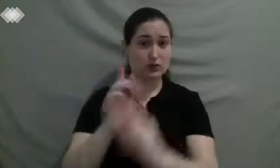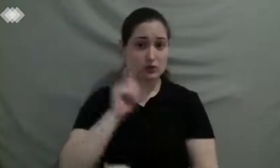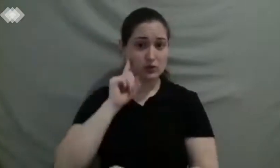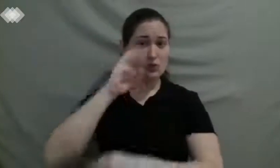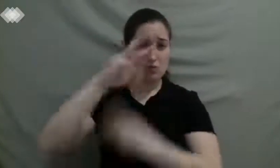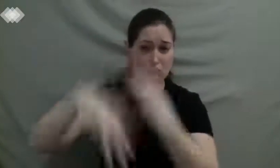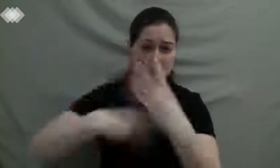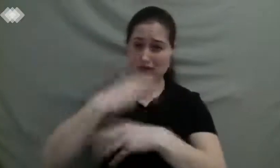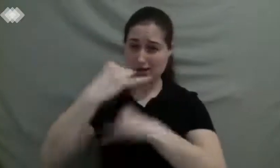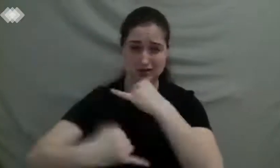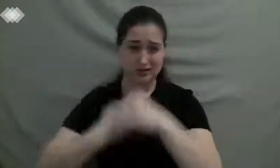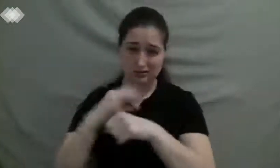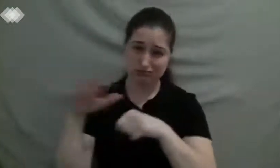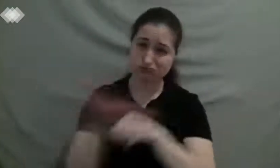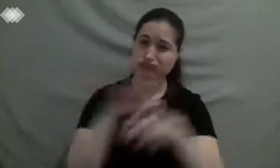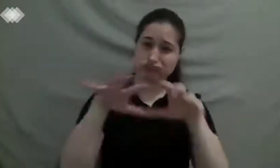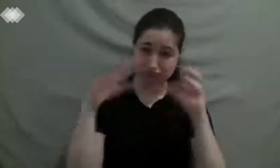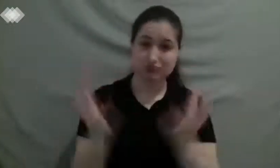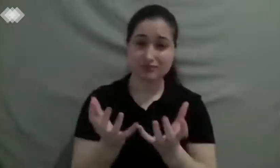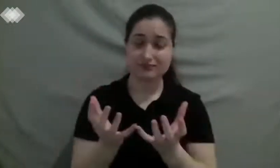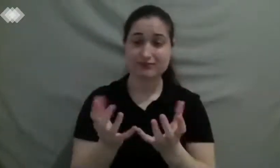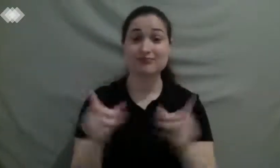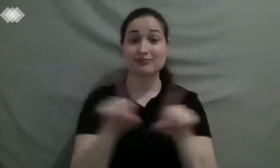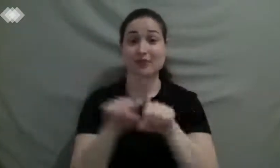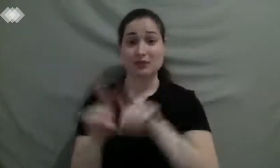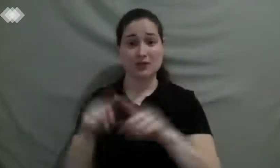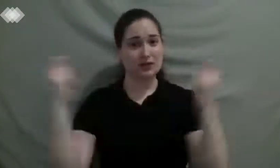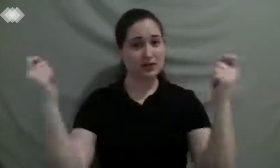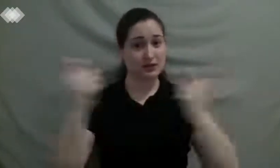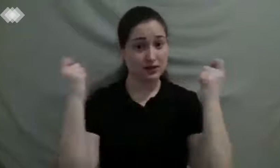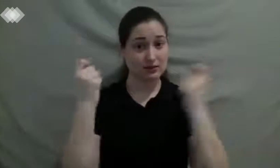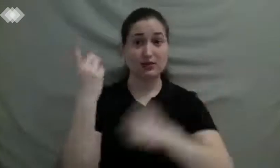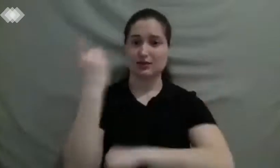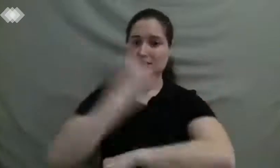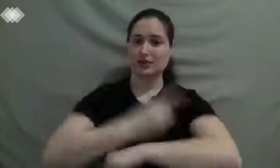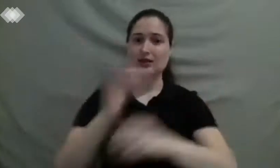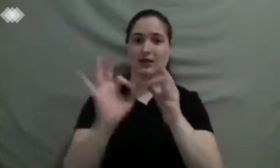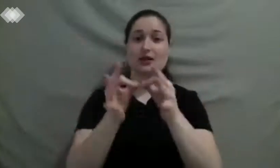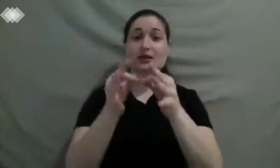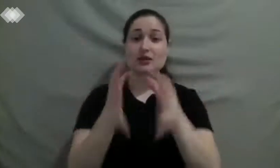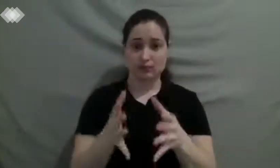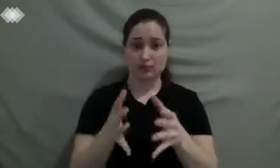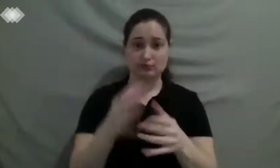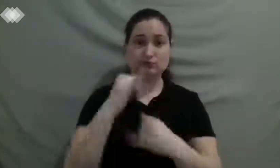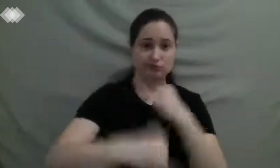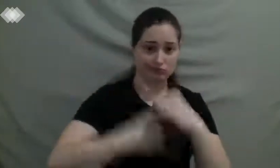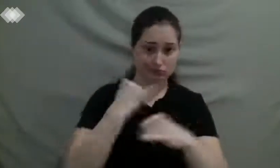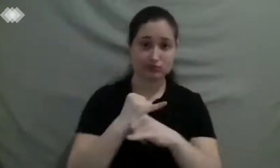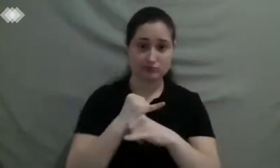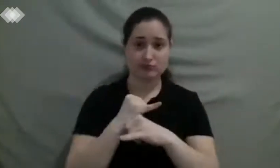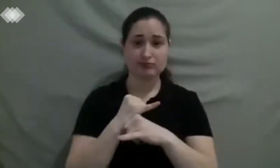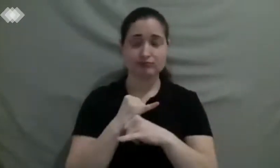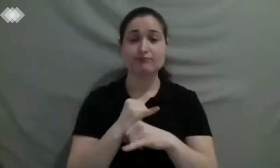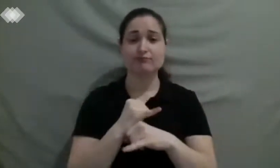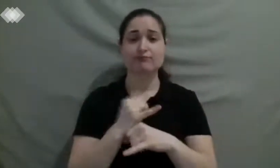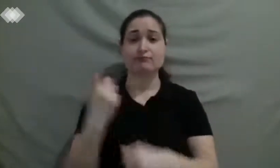mundial e internacional. Y también se celebra el Día del Intérprete, internacional y mundialmente.